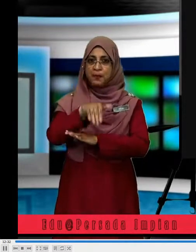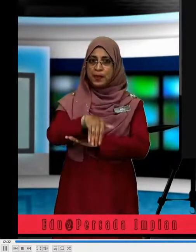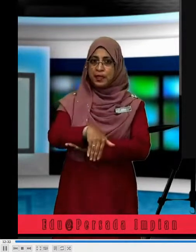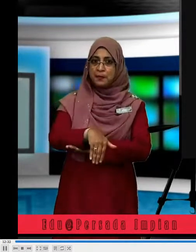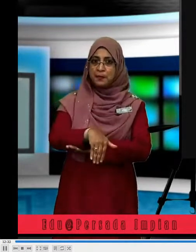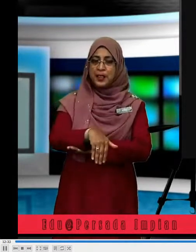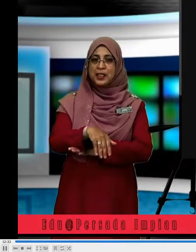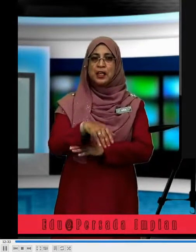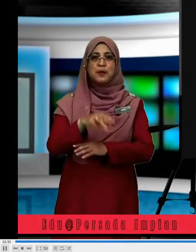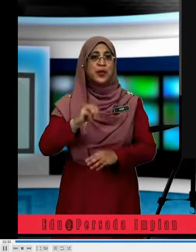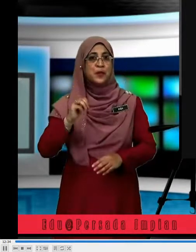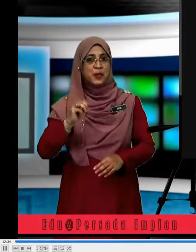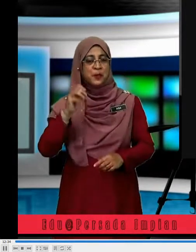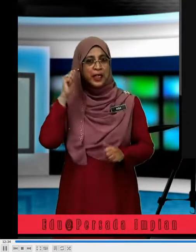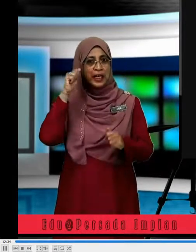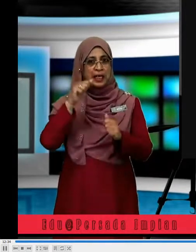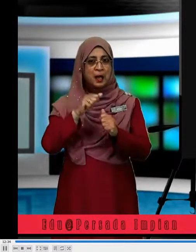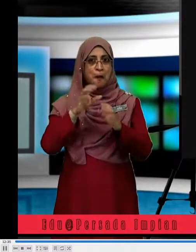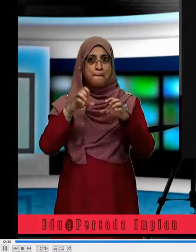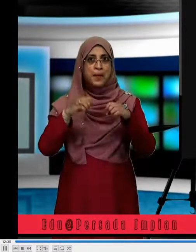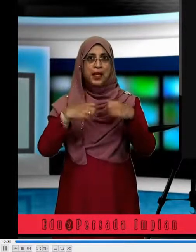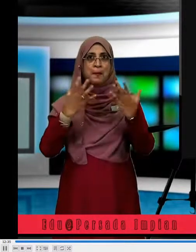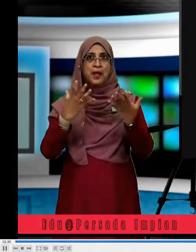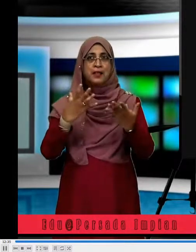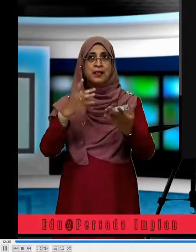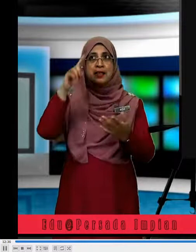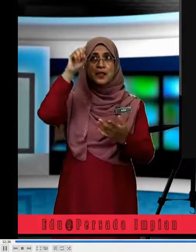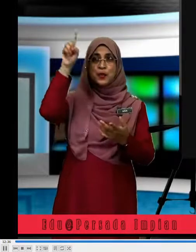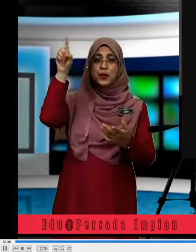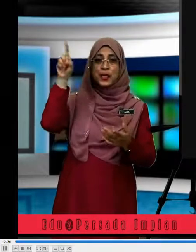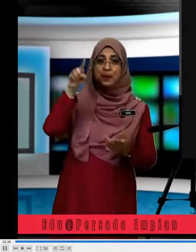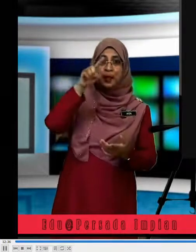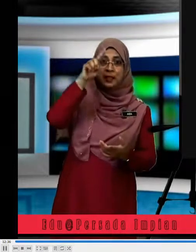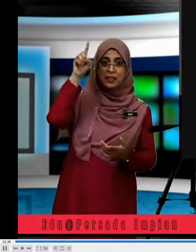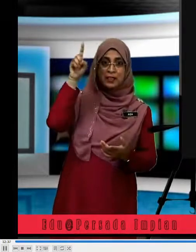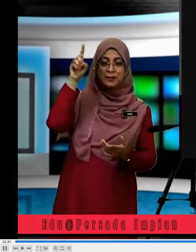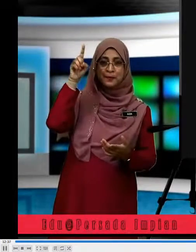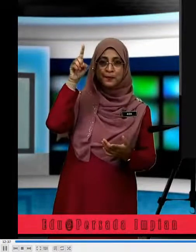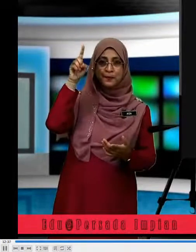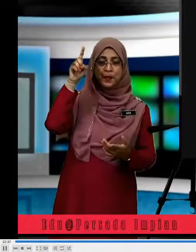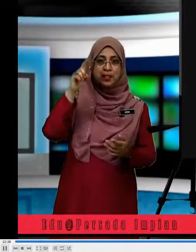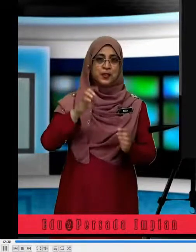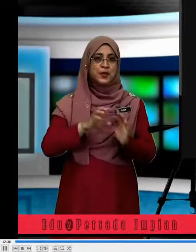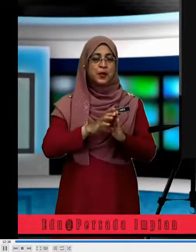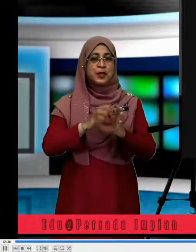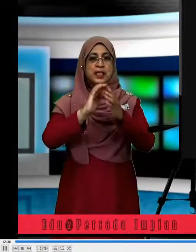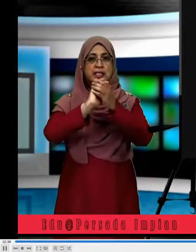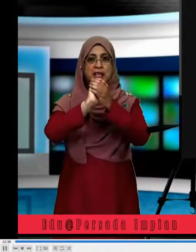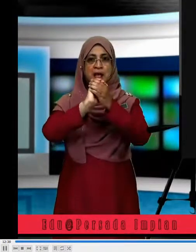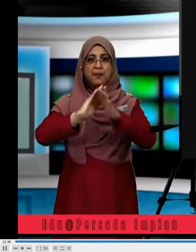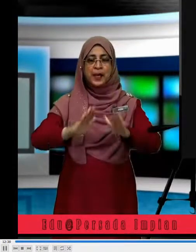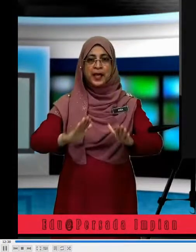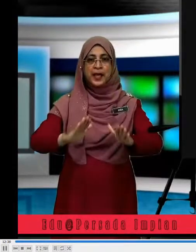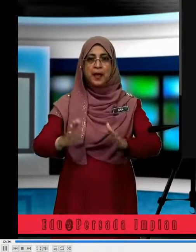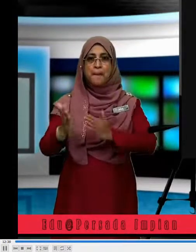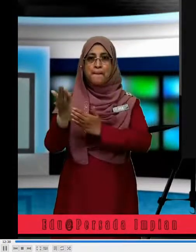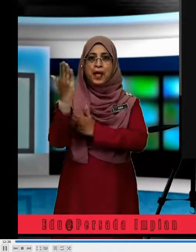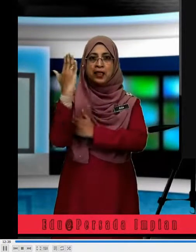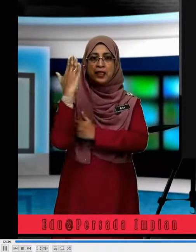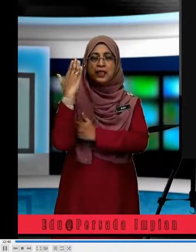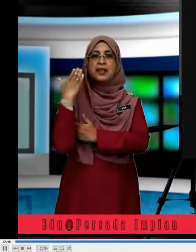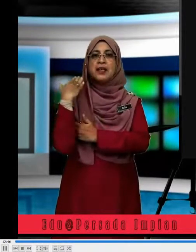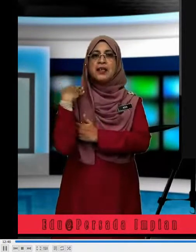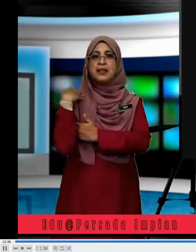petang dan malam murid-murid beliau ingat Bagaimana kedudukan matahari contoh Selamat